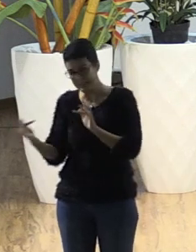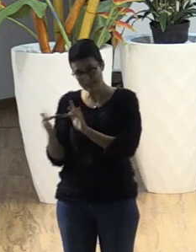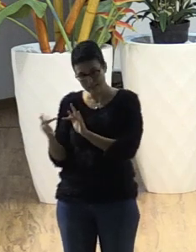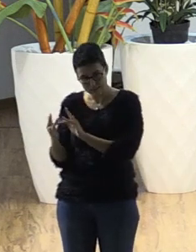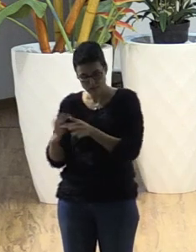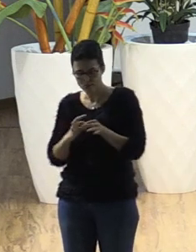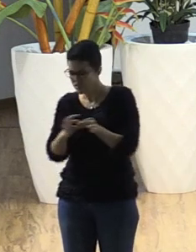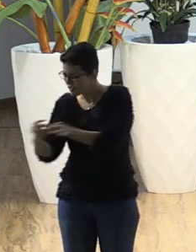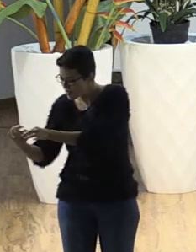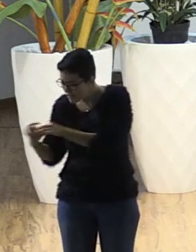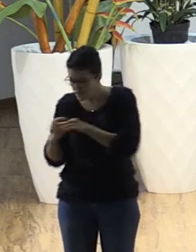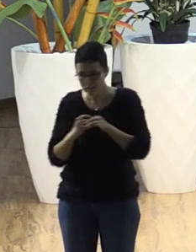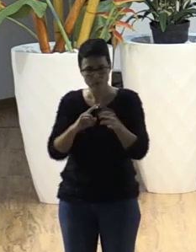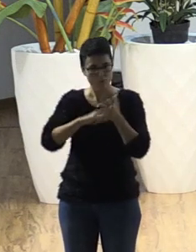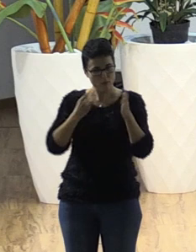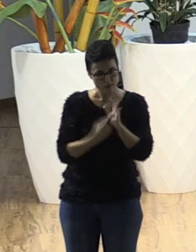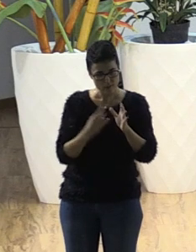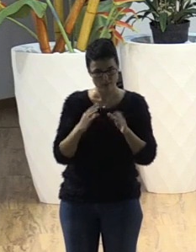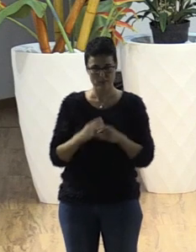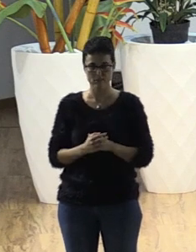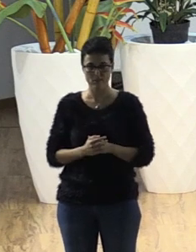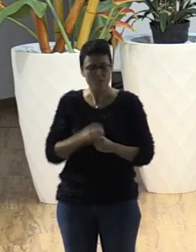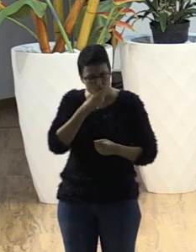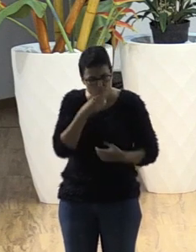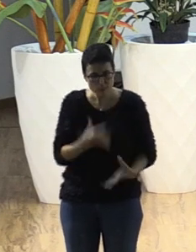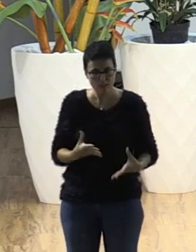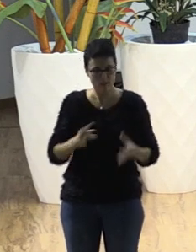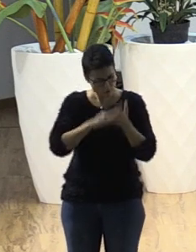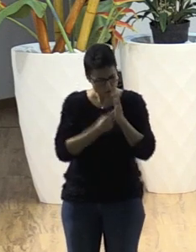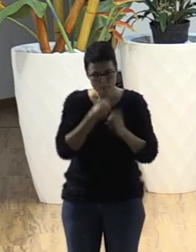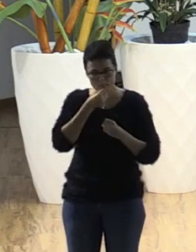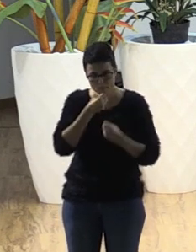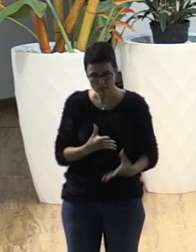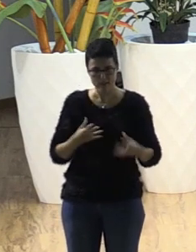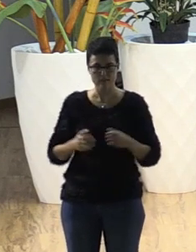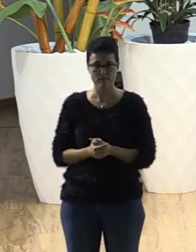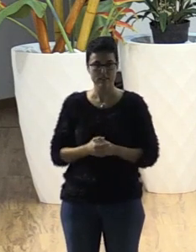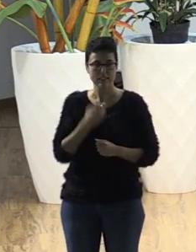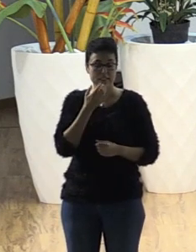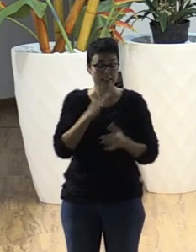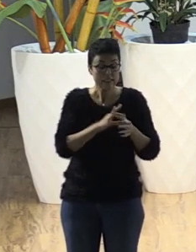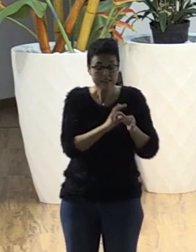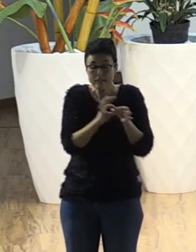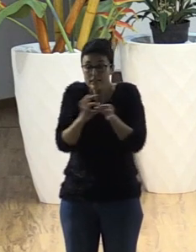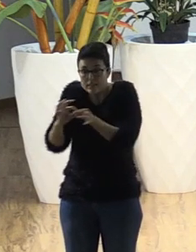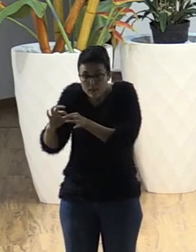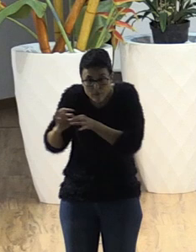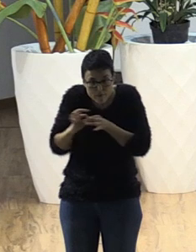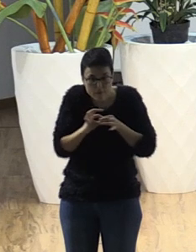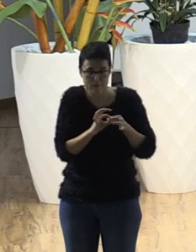grupales, colectivas, de proyecto. Está bien el proyecto si se relaciona con esta